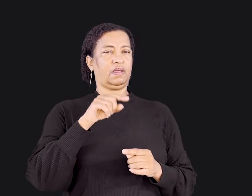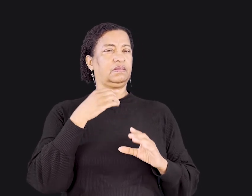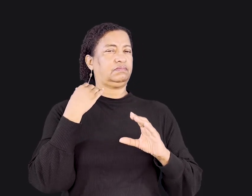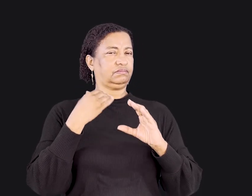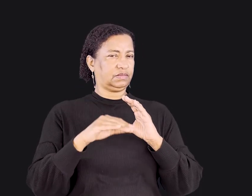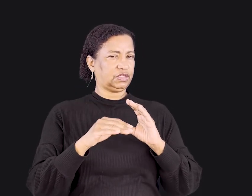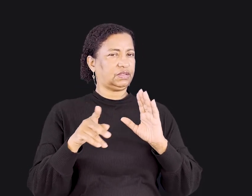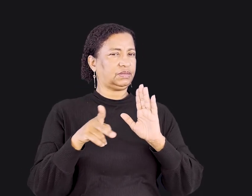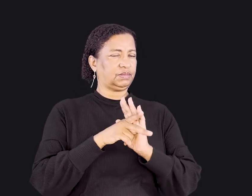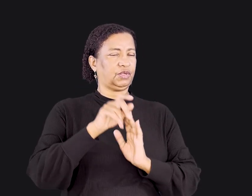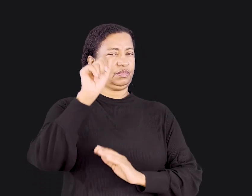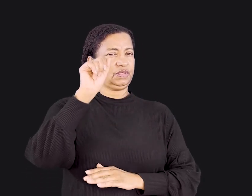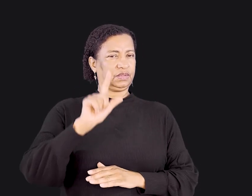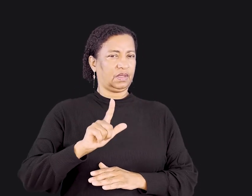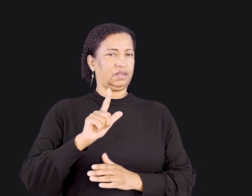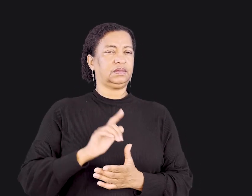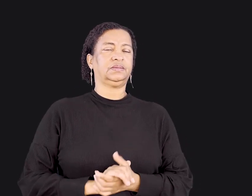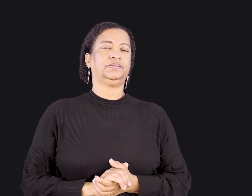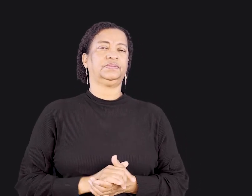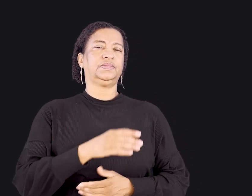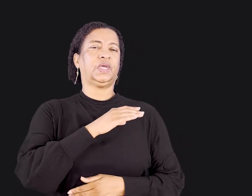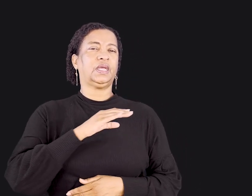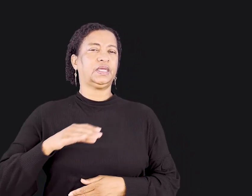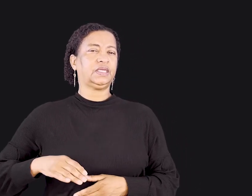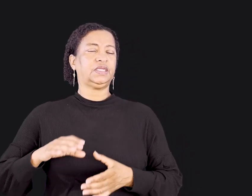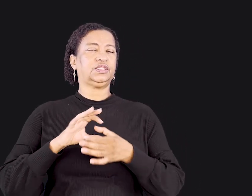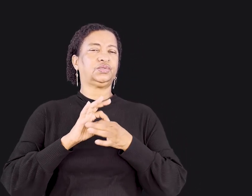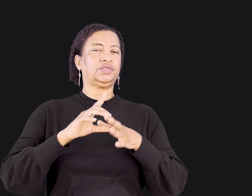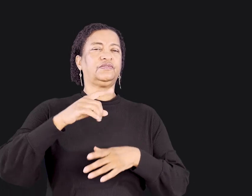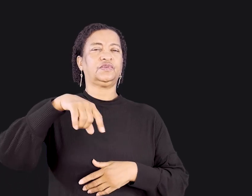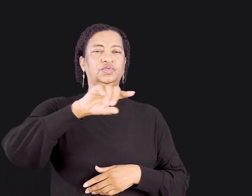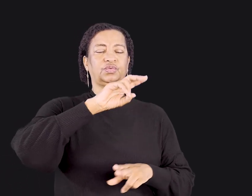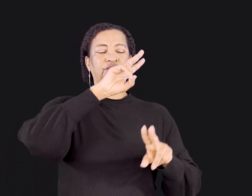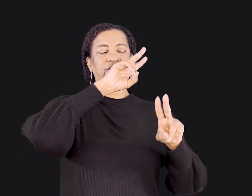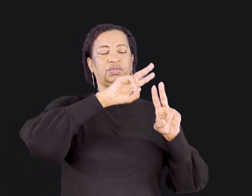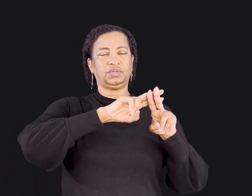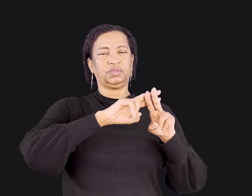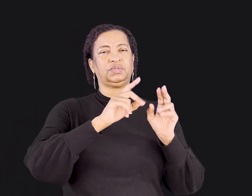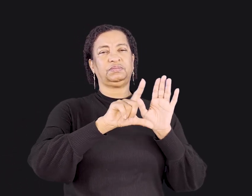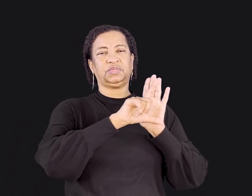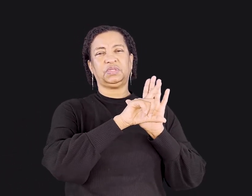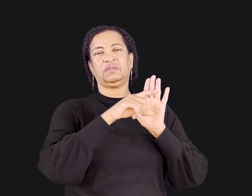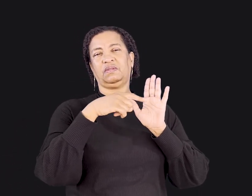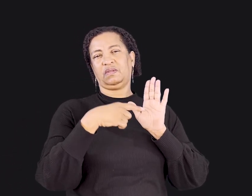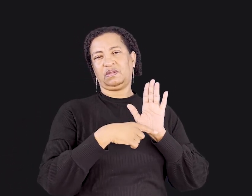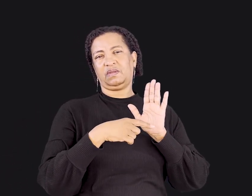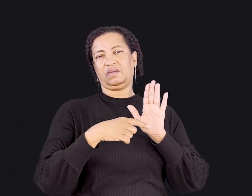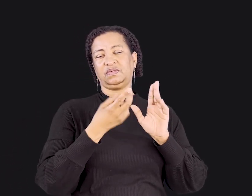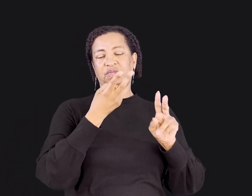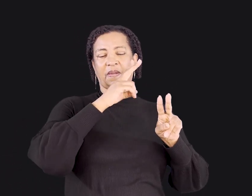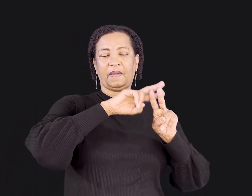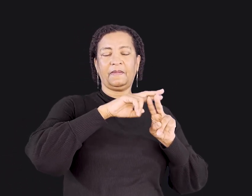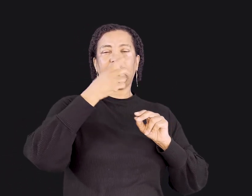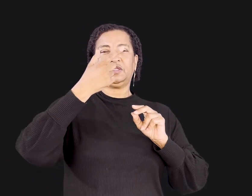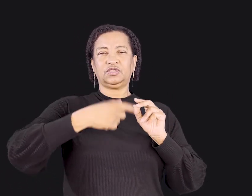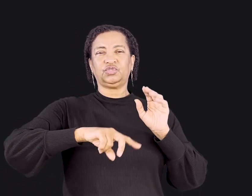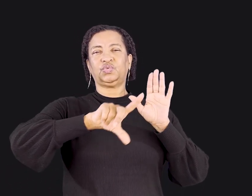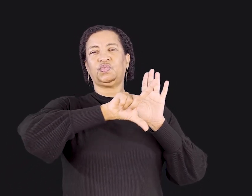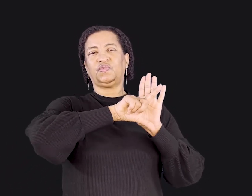aos Gálatas. Cristo vos libertou das cadeias do legalismo. Não se prendam novamente porque Cristo